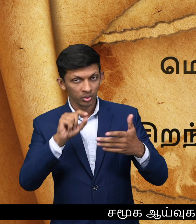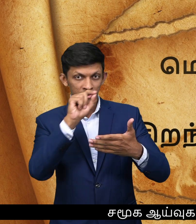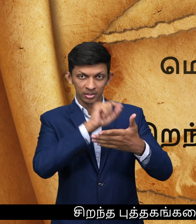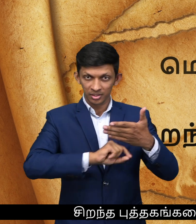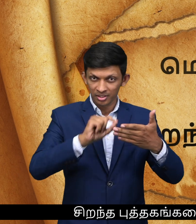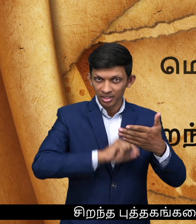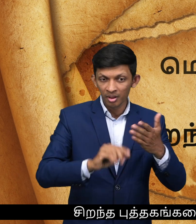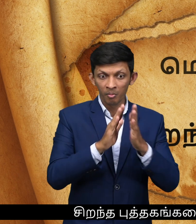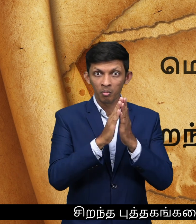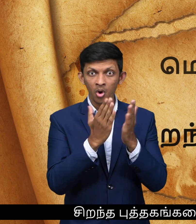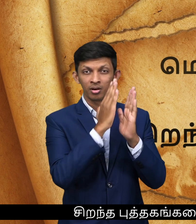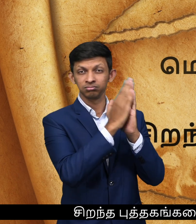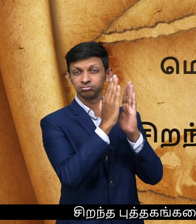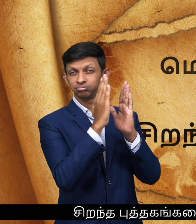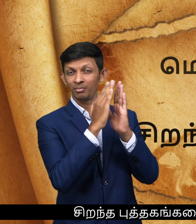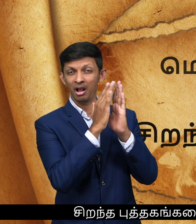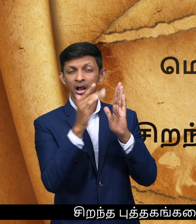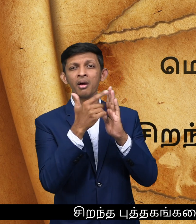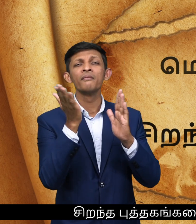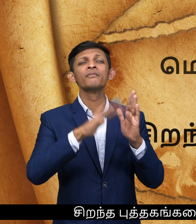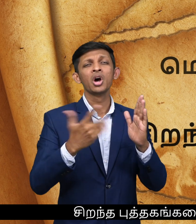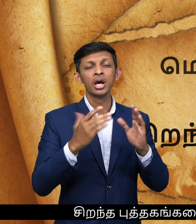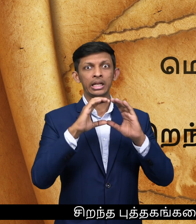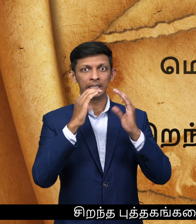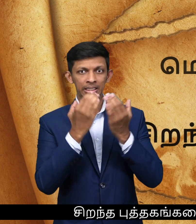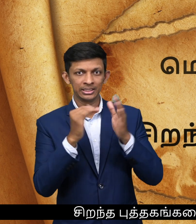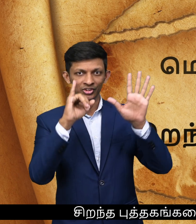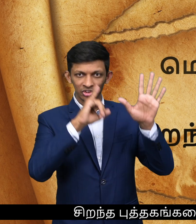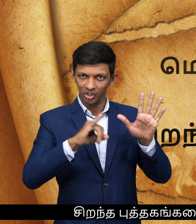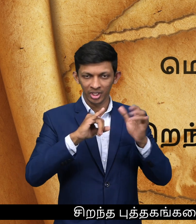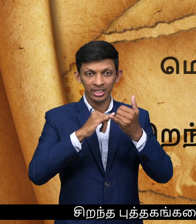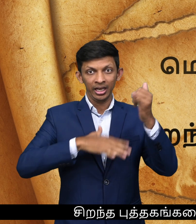தலைப்பிலிருந்து சிறந்த புத்தகங்களை பற்றி மேலும் ஆராய்வோம்.